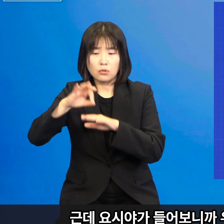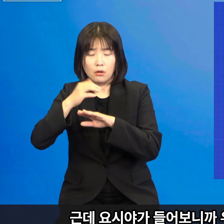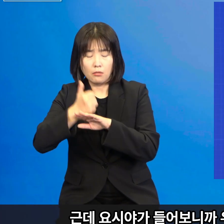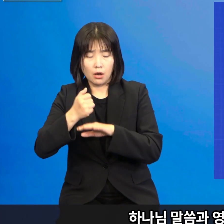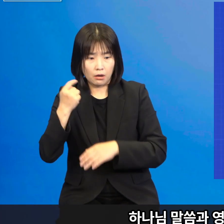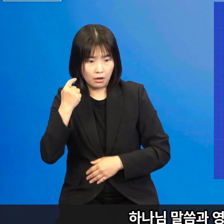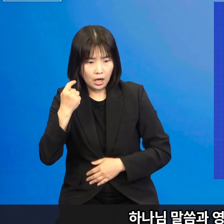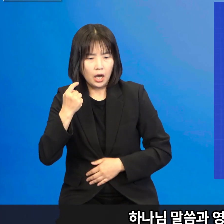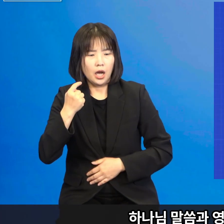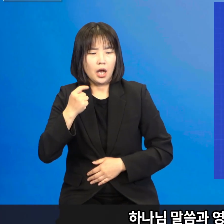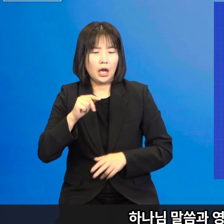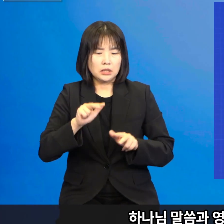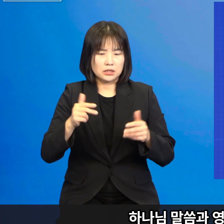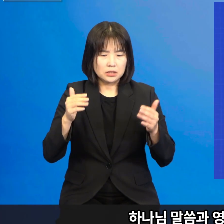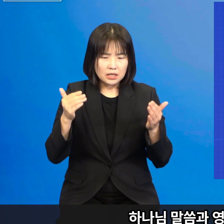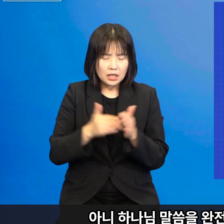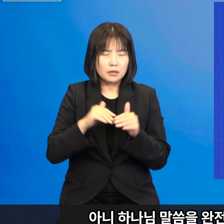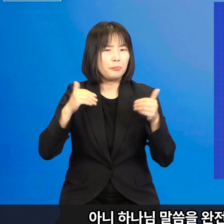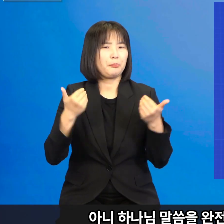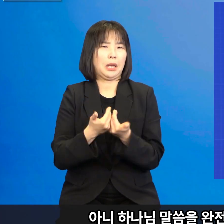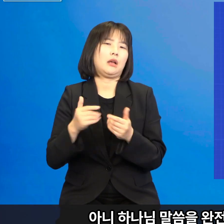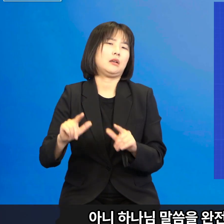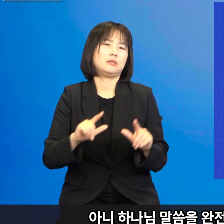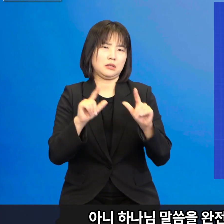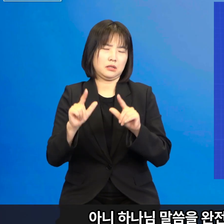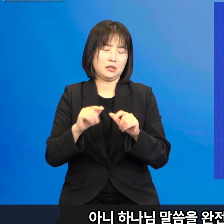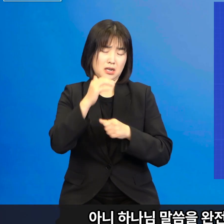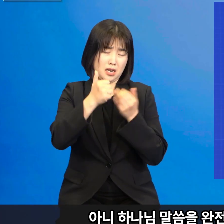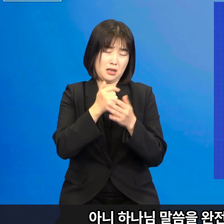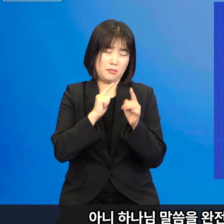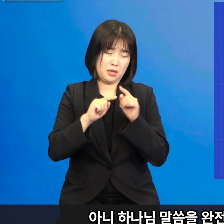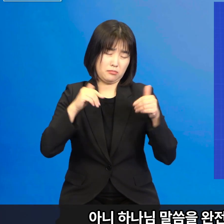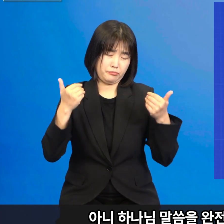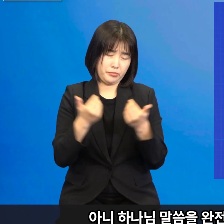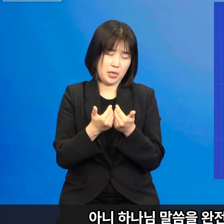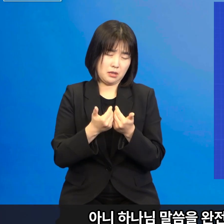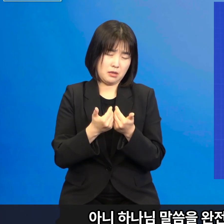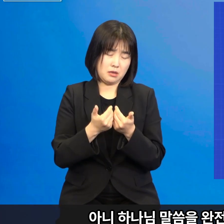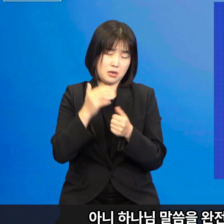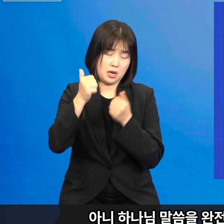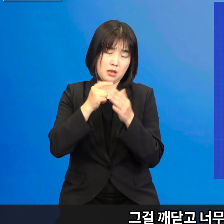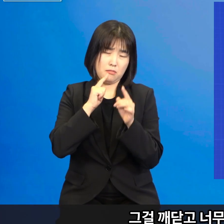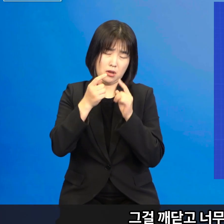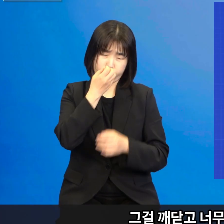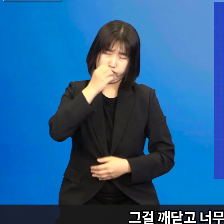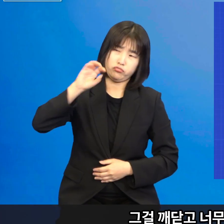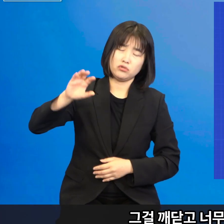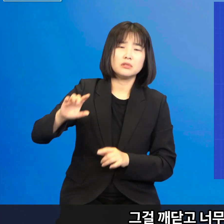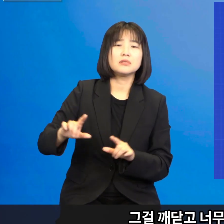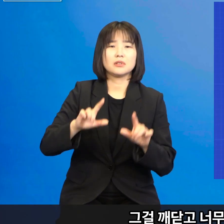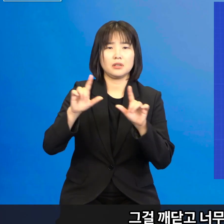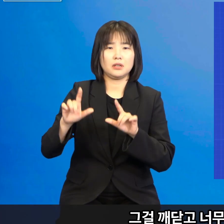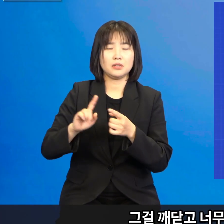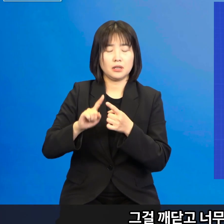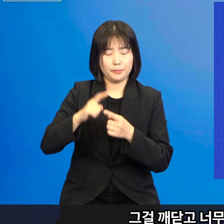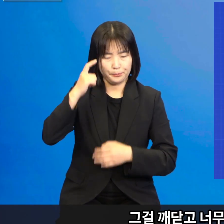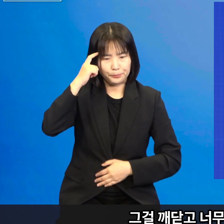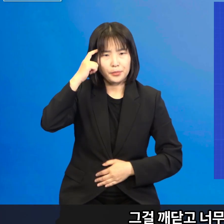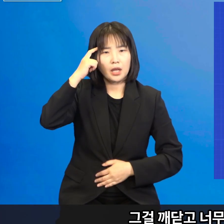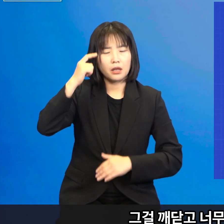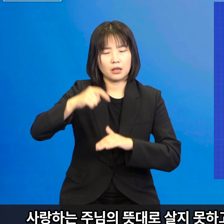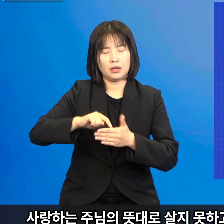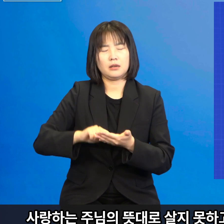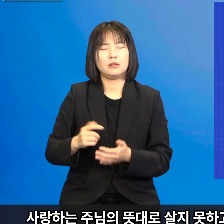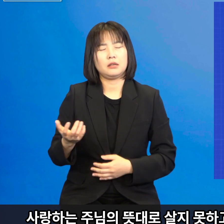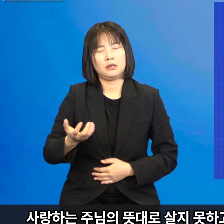살았어요. 하나님 말씀과 영 반대로 산 거예요. 아니, 하나님 말씀을 완전 무시하고 살았던 거예요. 그걸 깨닫고 너무 마음이 아픈